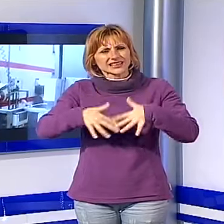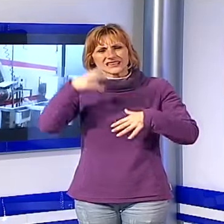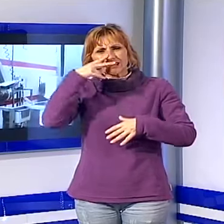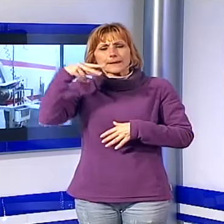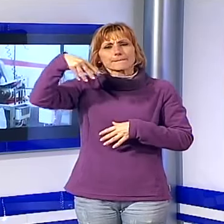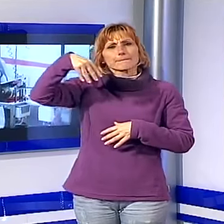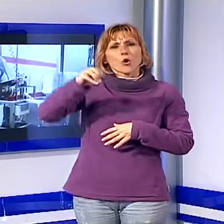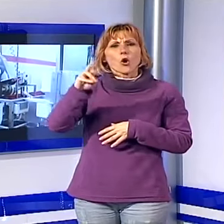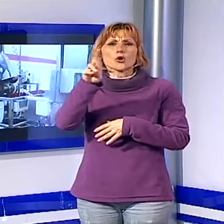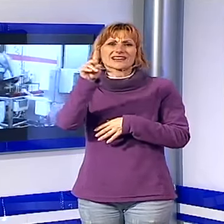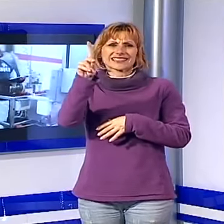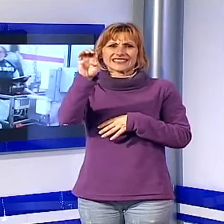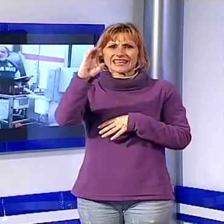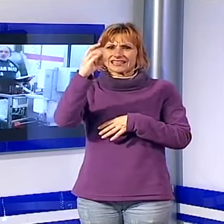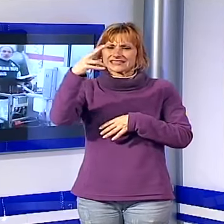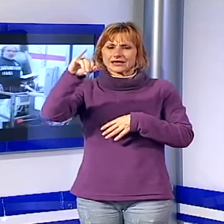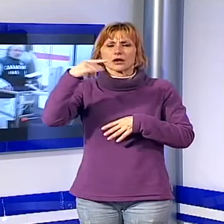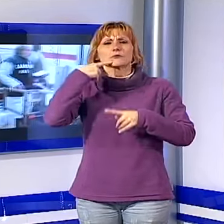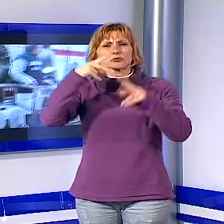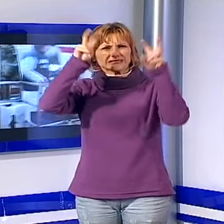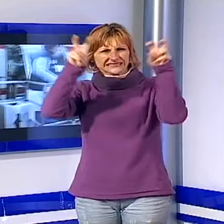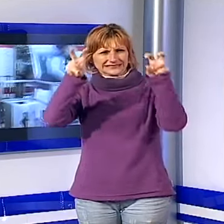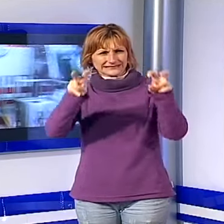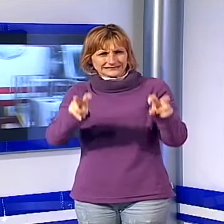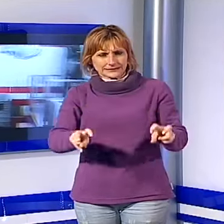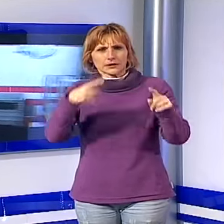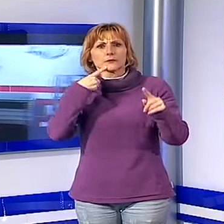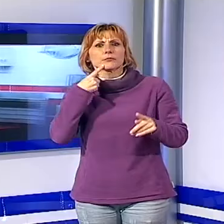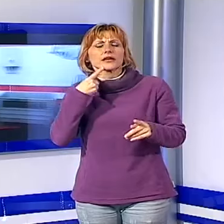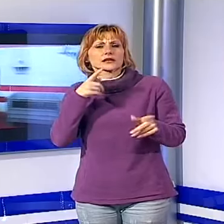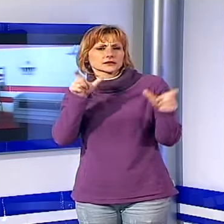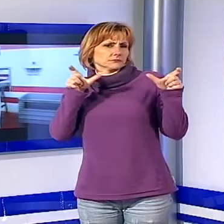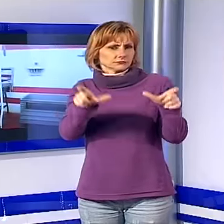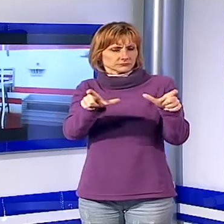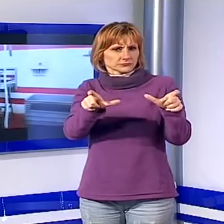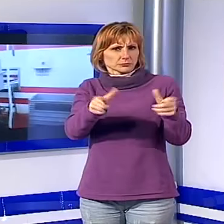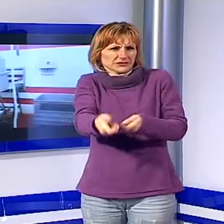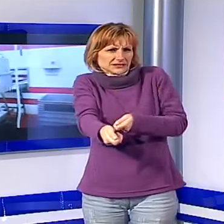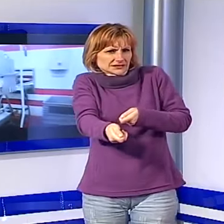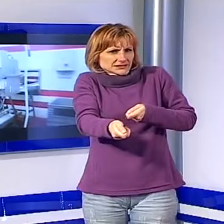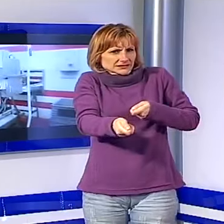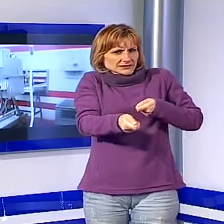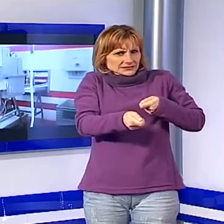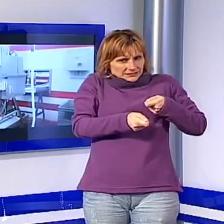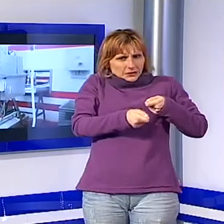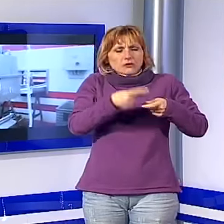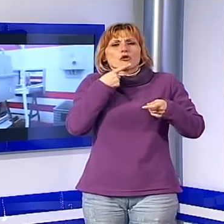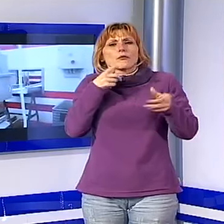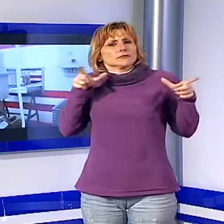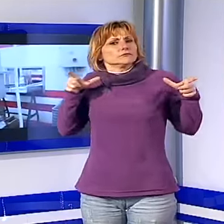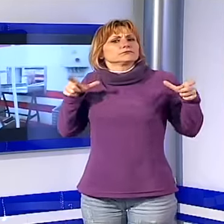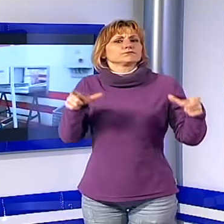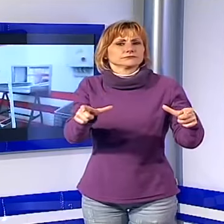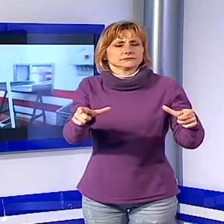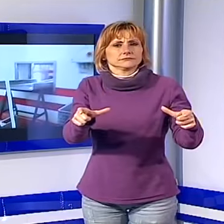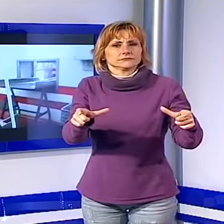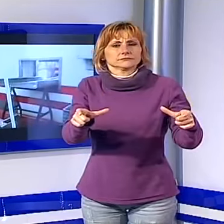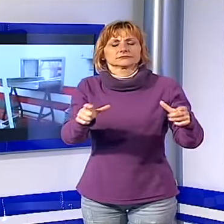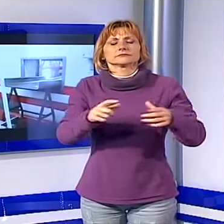mordecchie e dispositivi a scariche elettriche per immobilizzare e trascinare i bovini presso le trappole di contenzione.